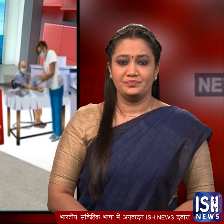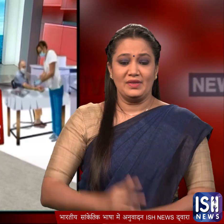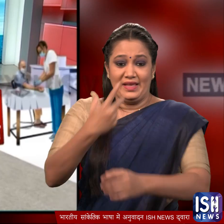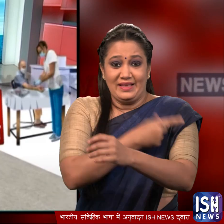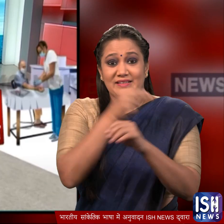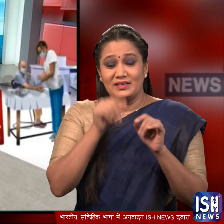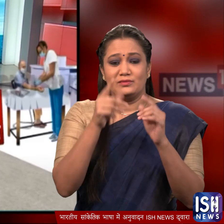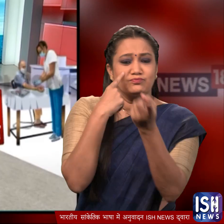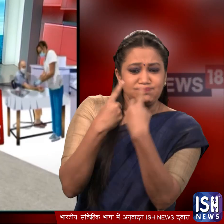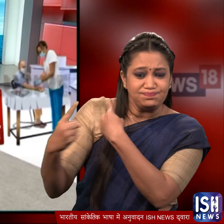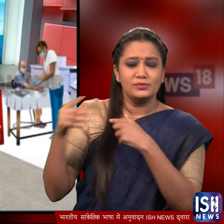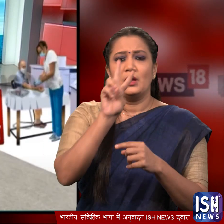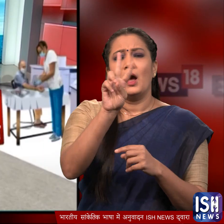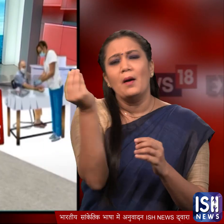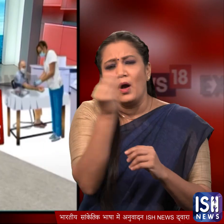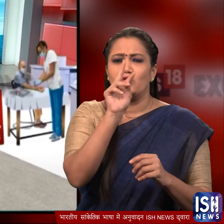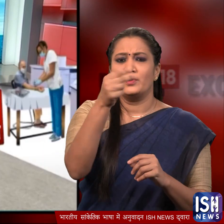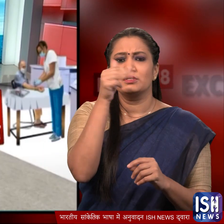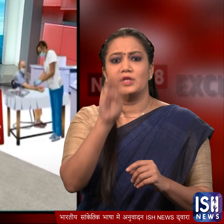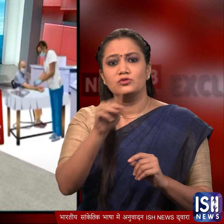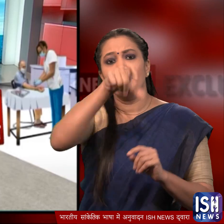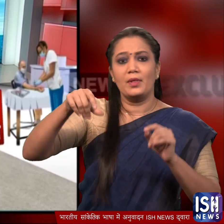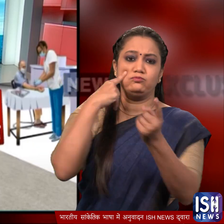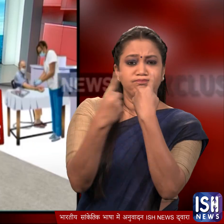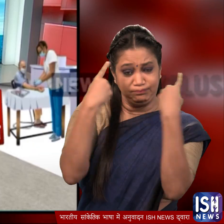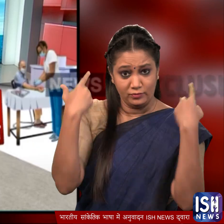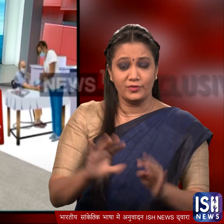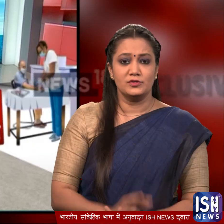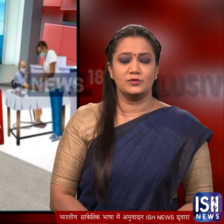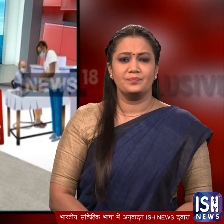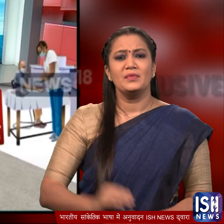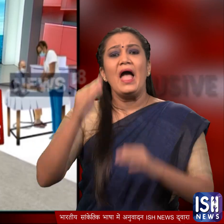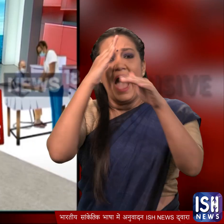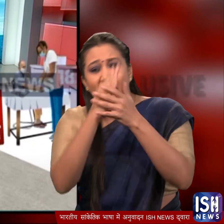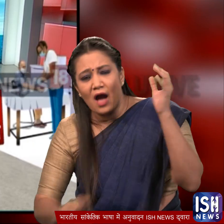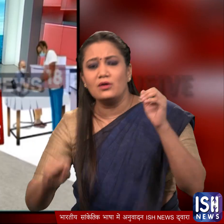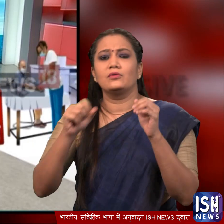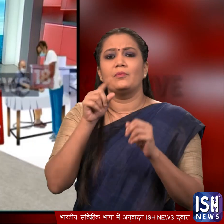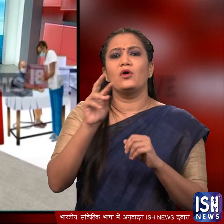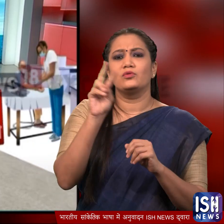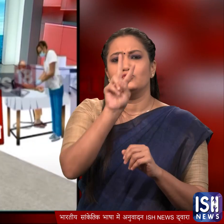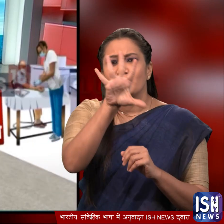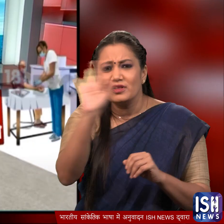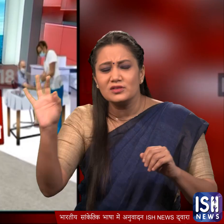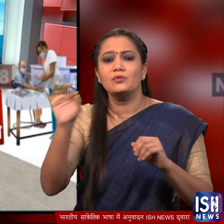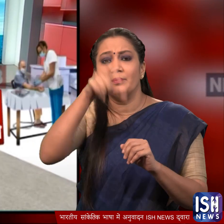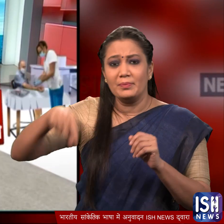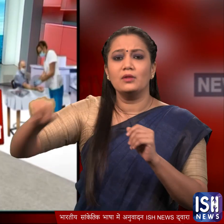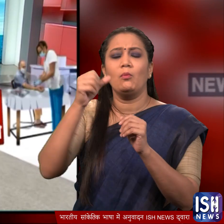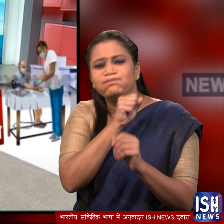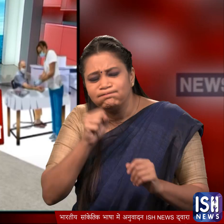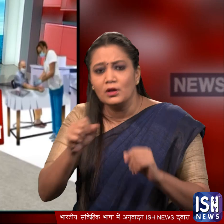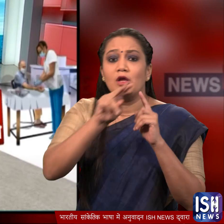है। टीके के ट्रायल के तीसरे चरण में करीब 26,000 लोगों को शामिल किया गया, जिनमें करीब 2,500 लोग बुजुर्ग थे,